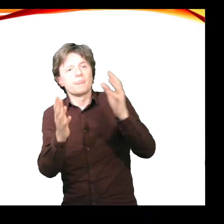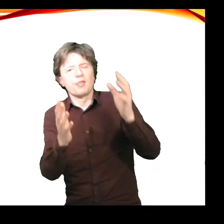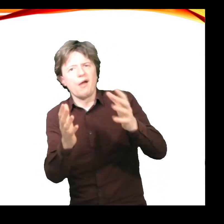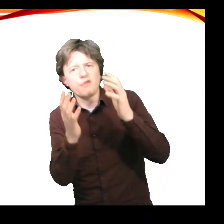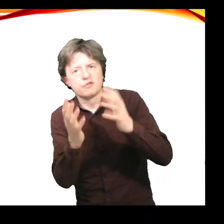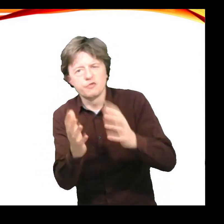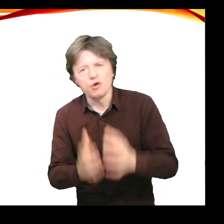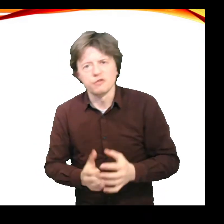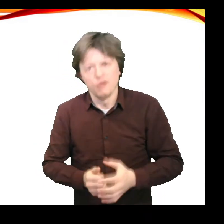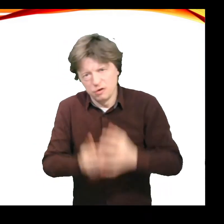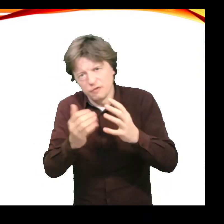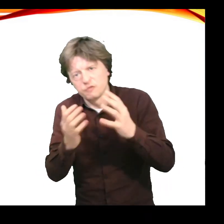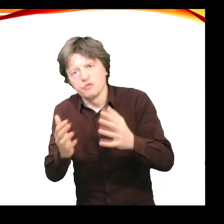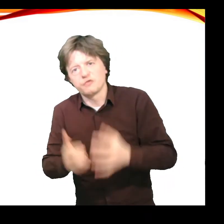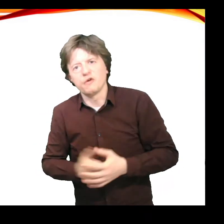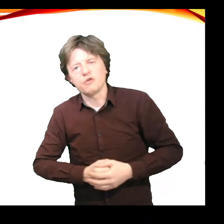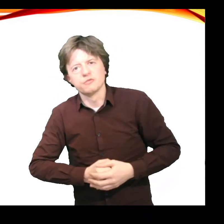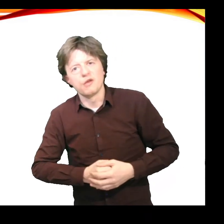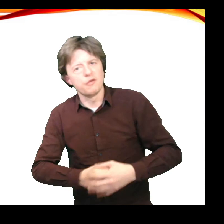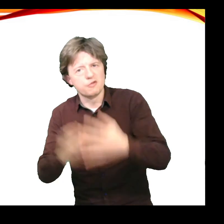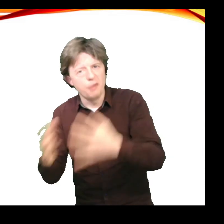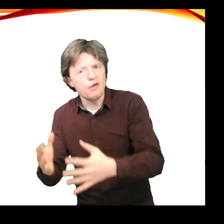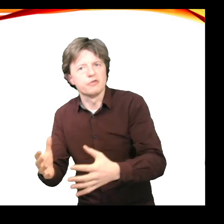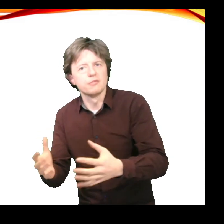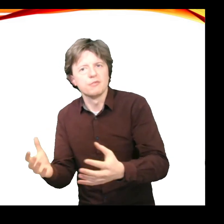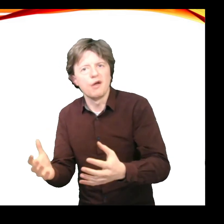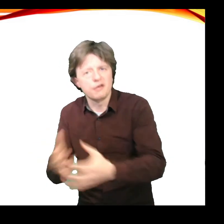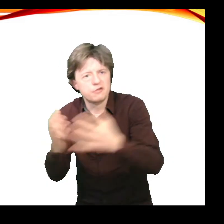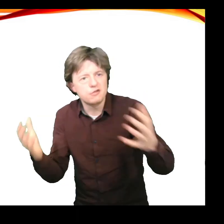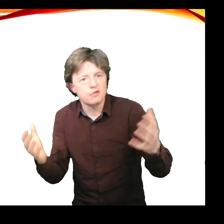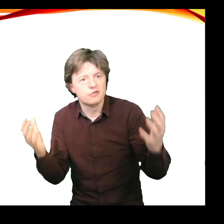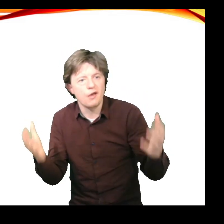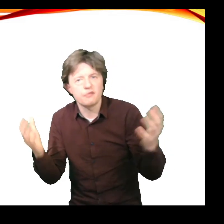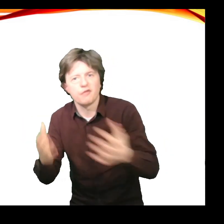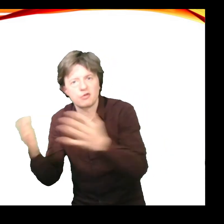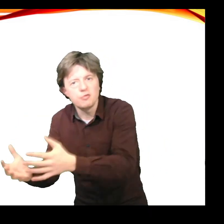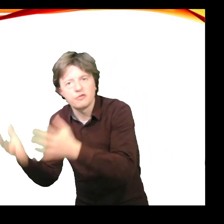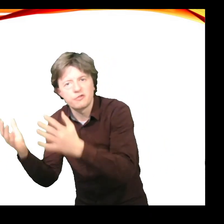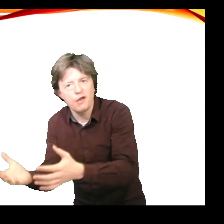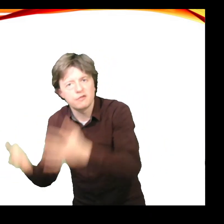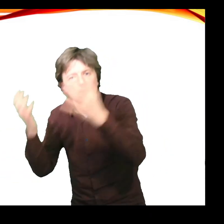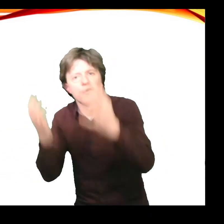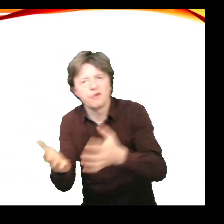hij was het woord. En hij was het woord van God. En hij was bij God. En er is niets ontstaan van wat nu ontstaat, van